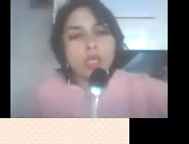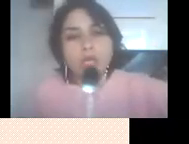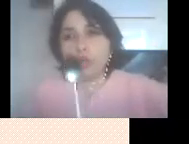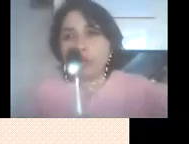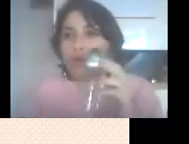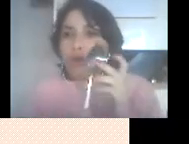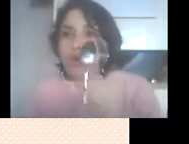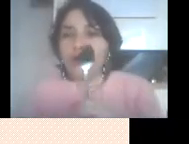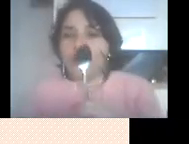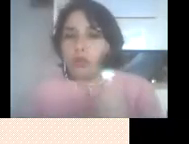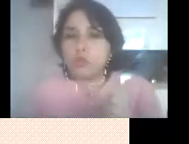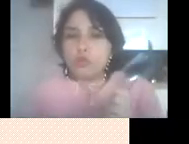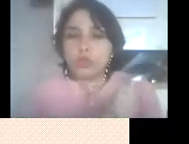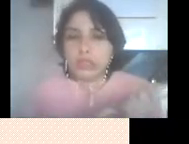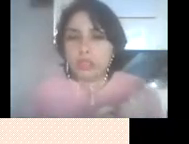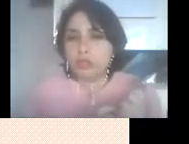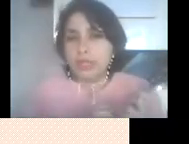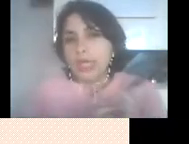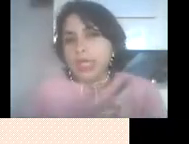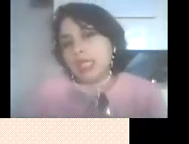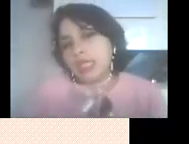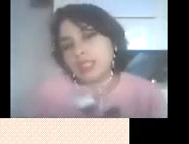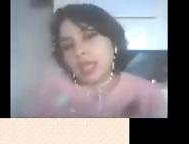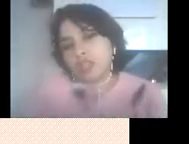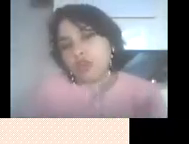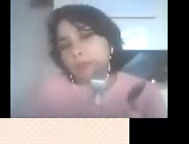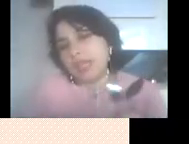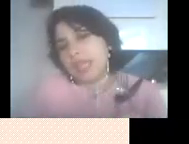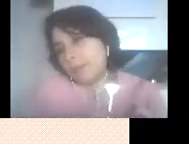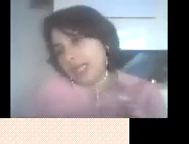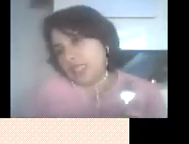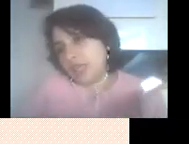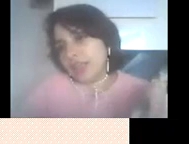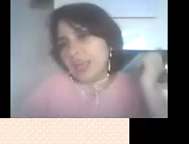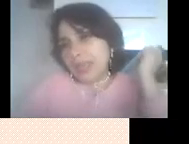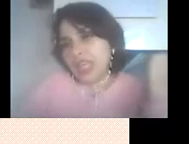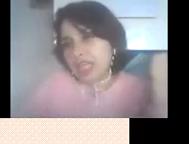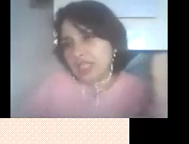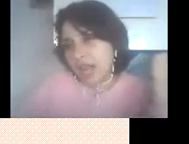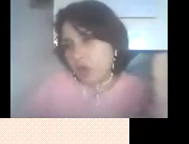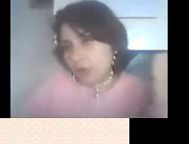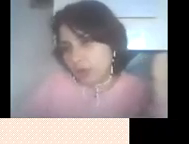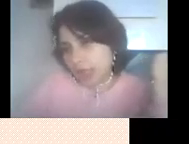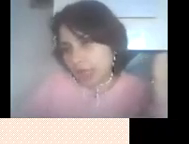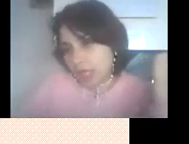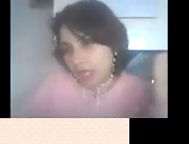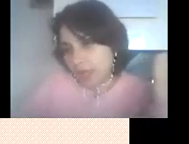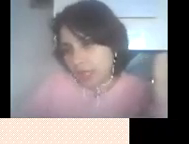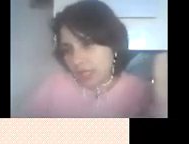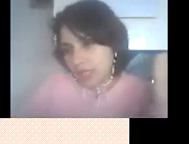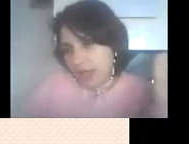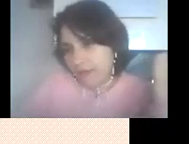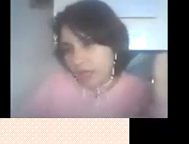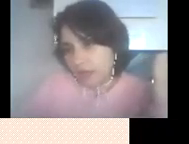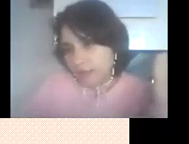un tenedor y un cuchillo. Y dice, y al parecer, ¿de qué material será lo que está ahí?